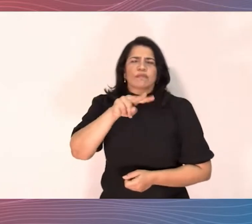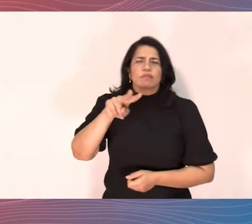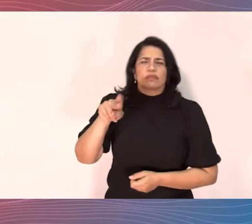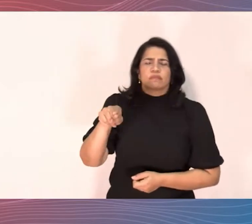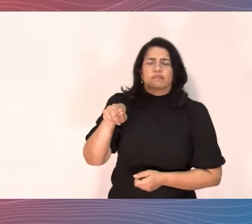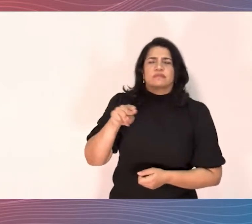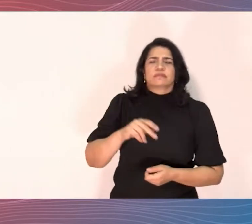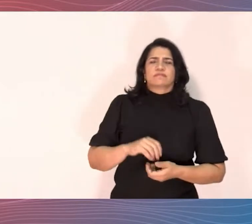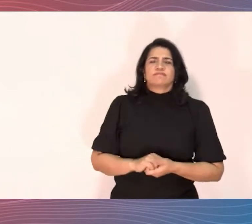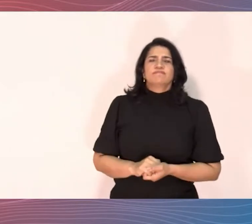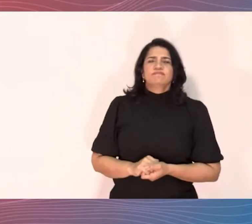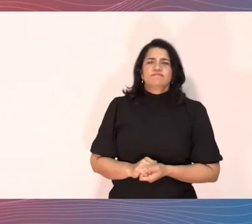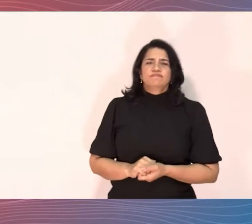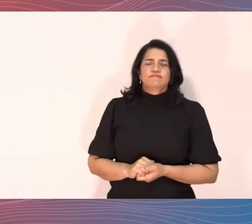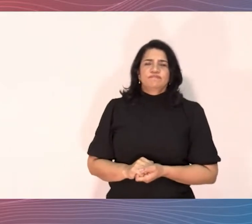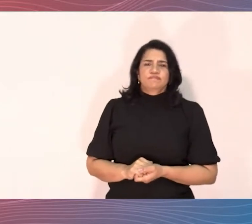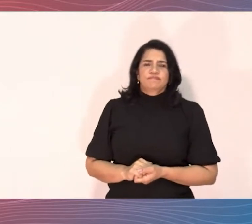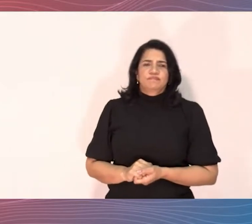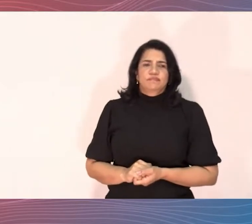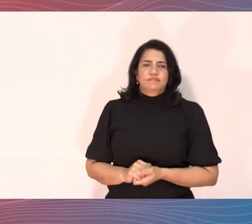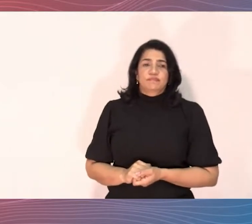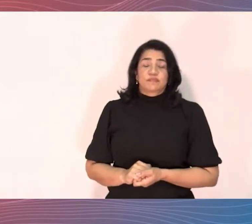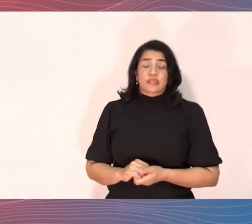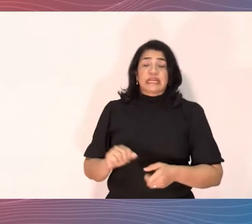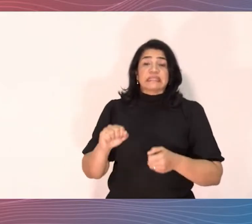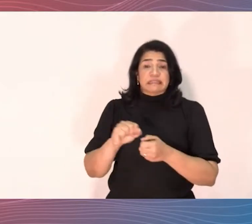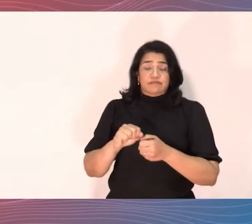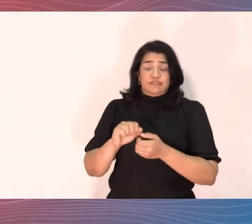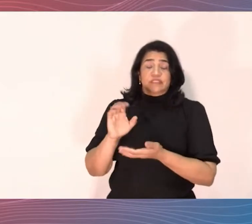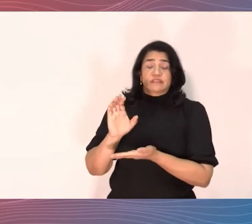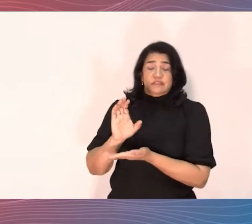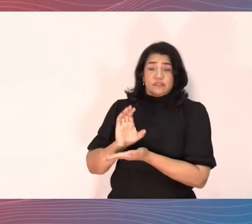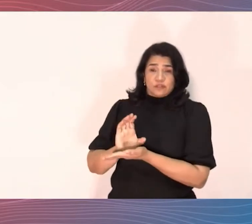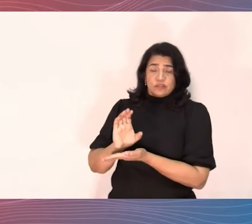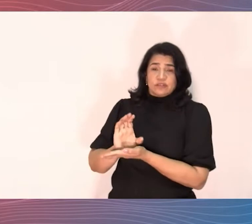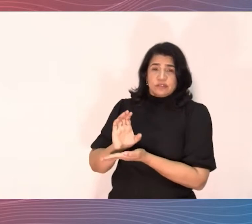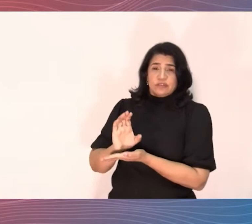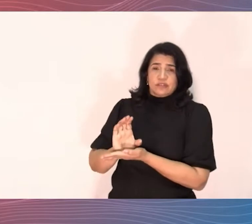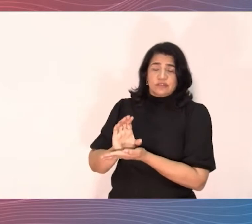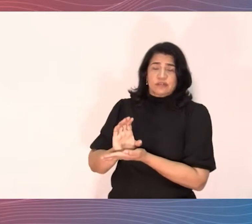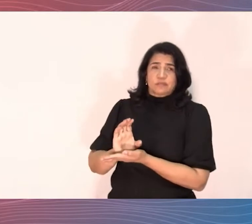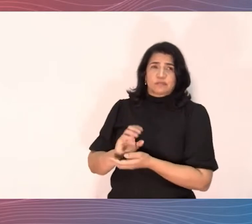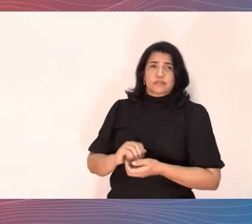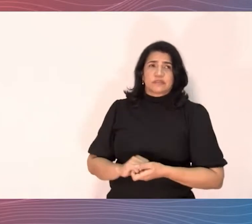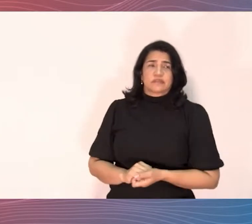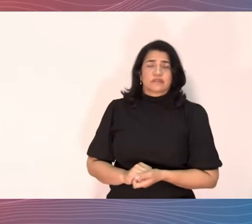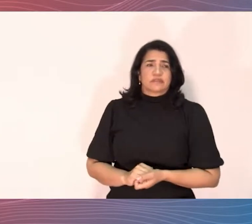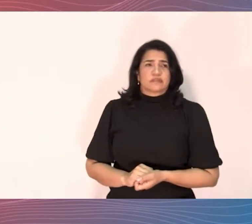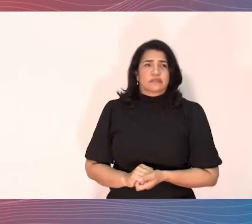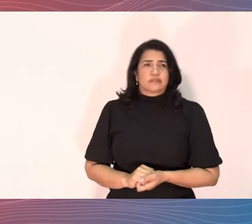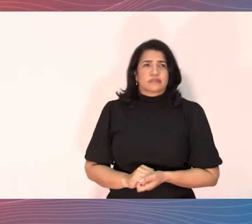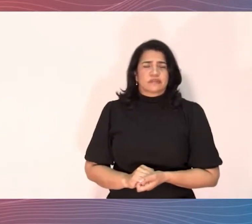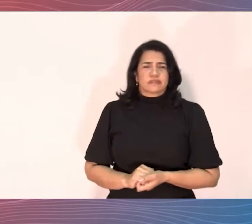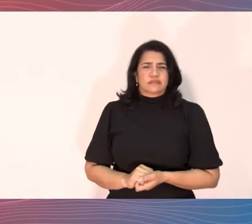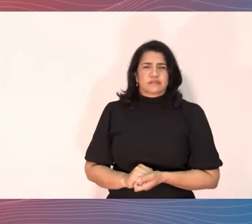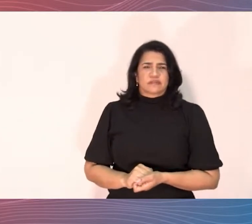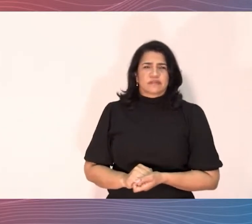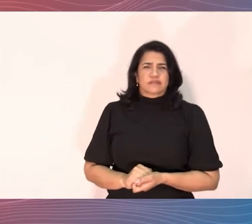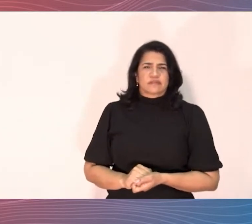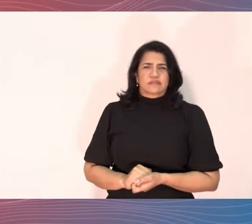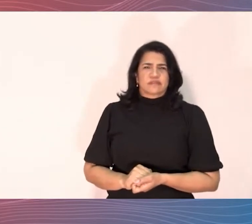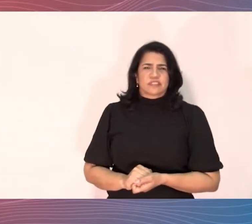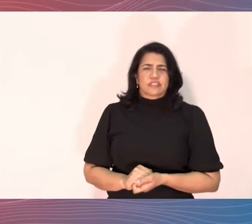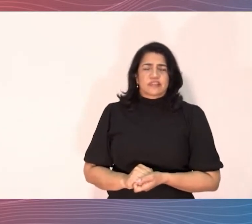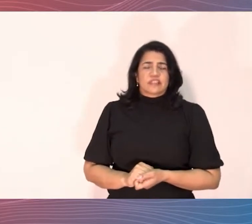Só causavam um problema. Todos os troublemakers. Sabe o que é troublemakers? Os que causam